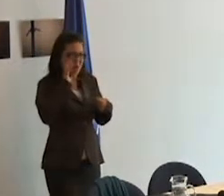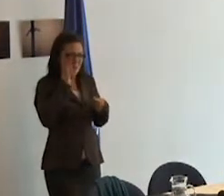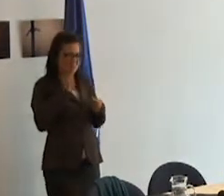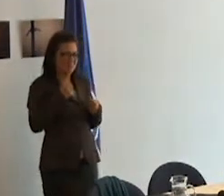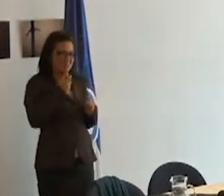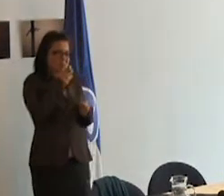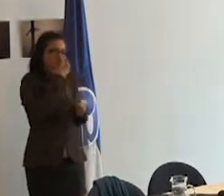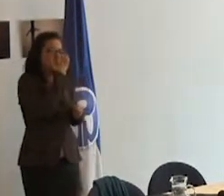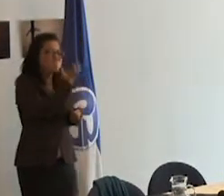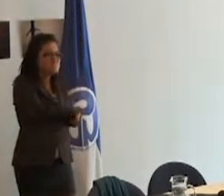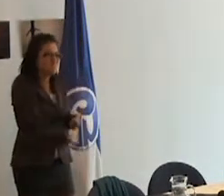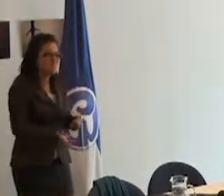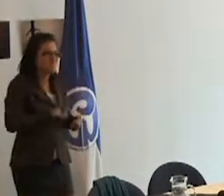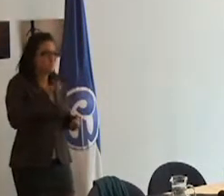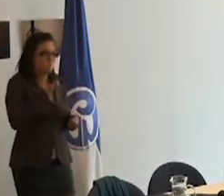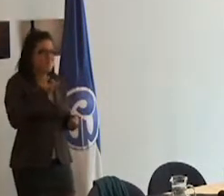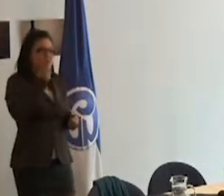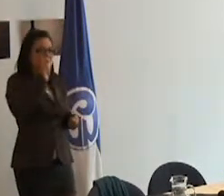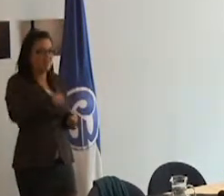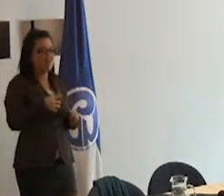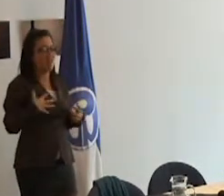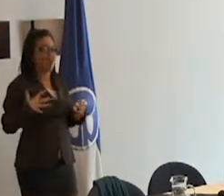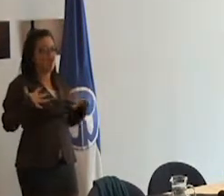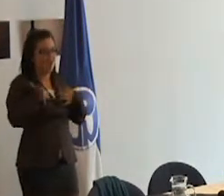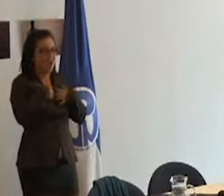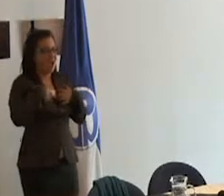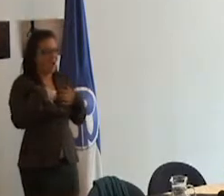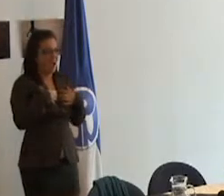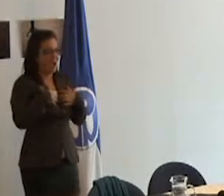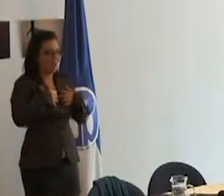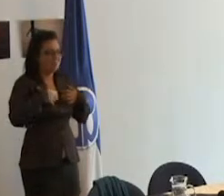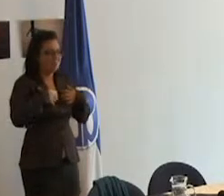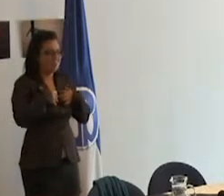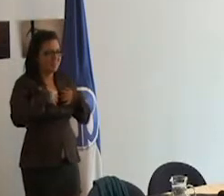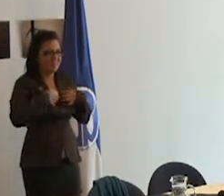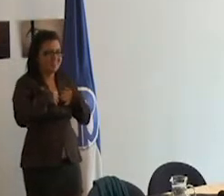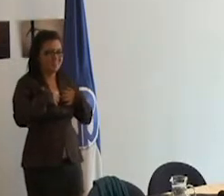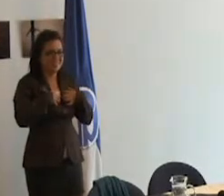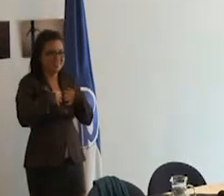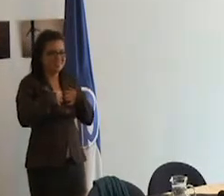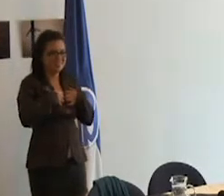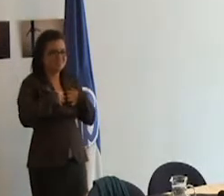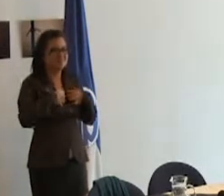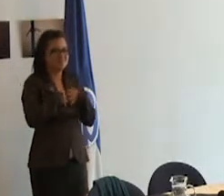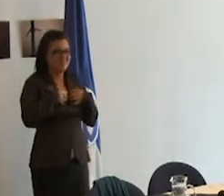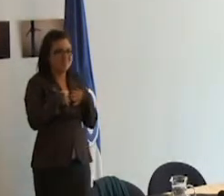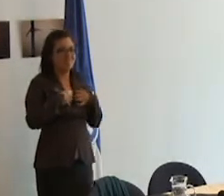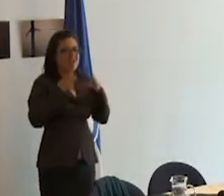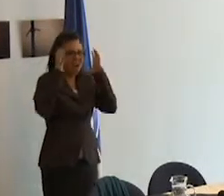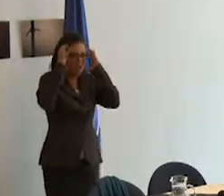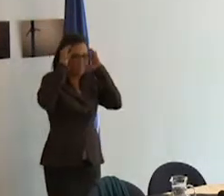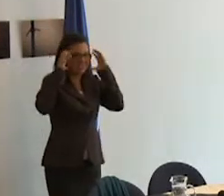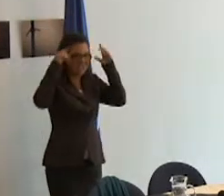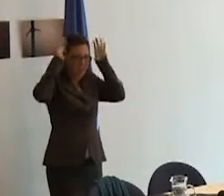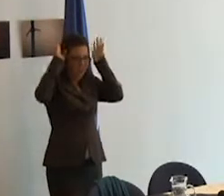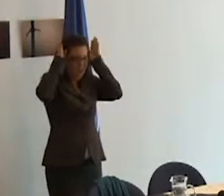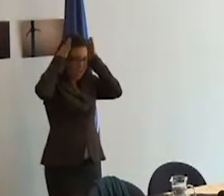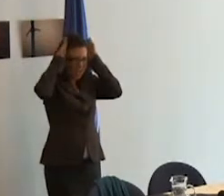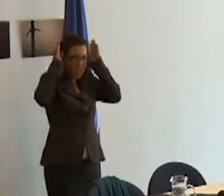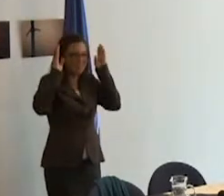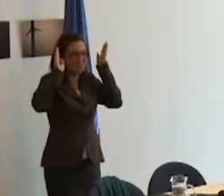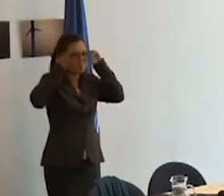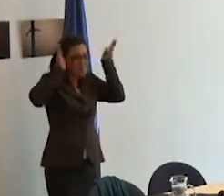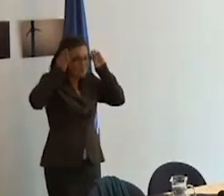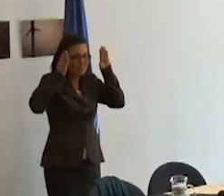había visto un engendro animal con cabeza y orejas de mula, cuerpo de camello, patas